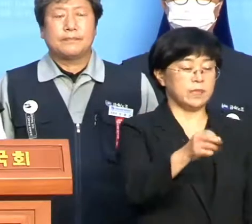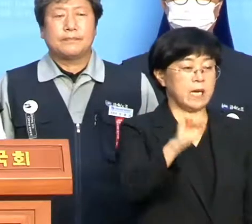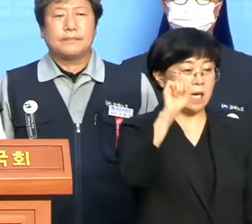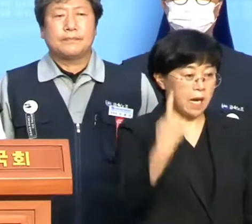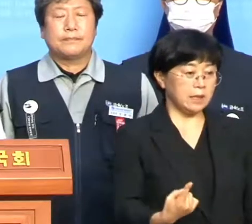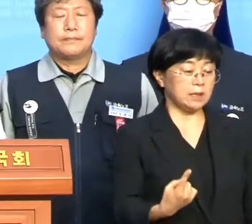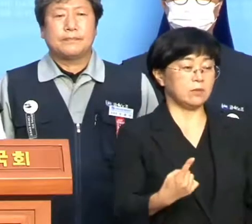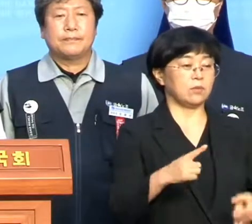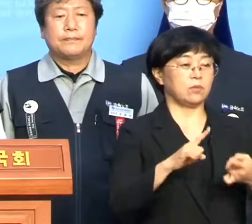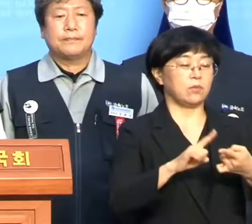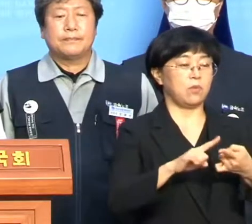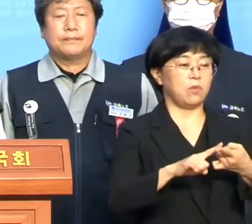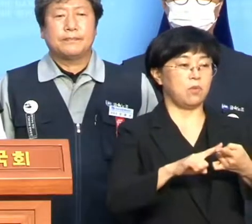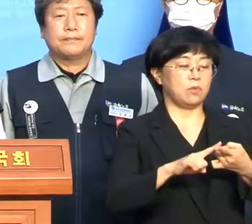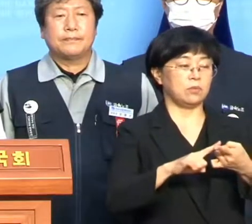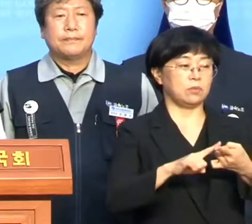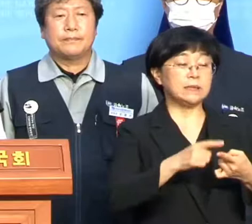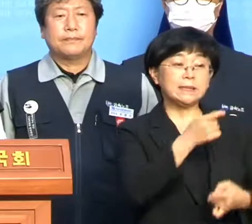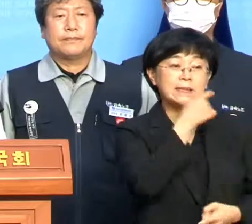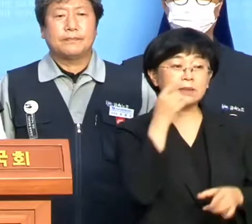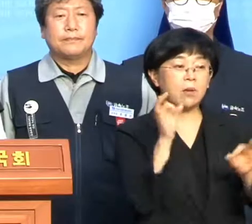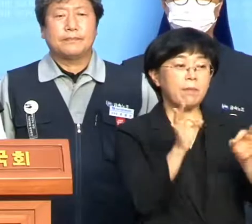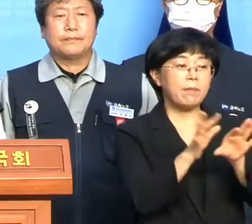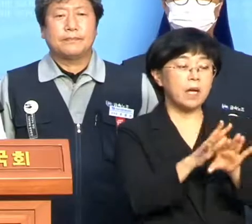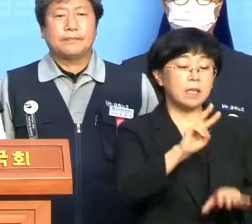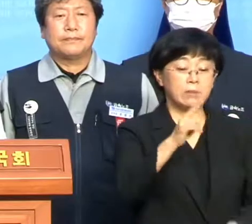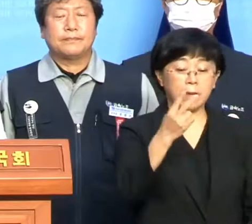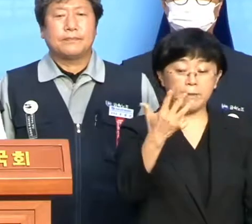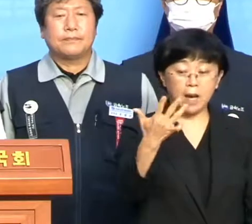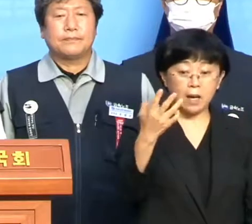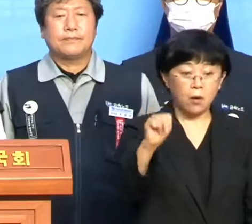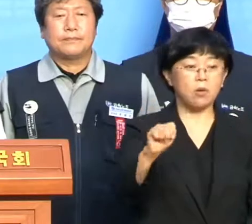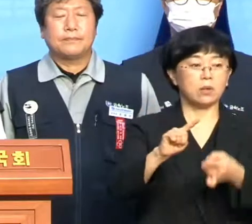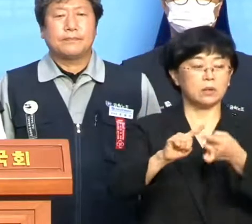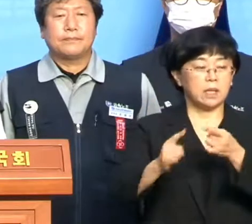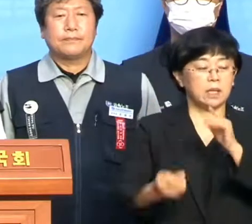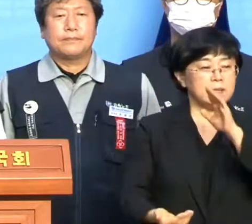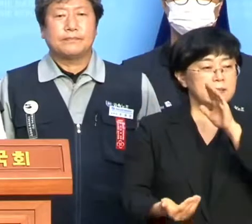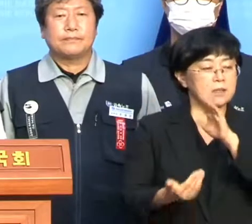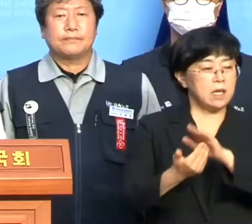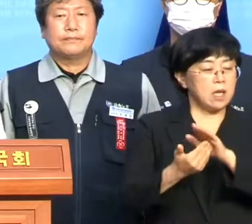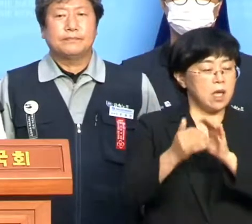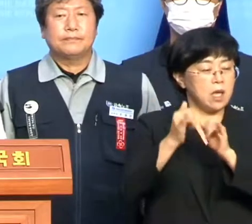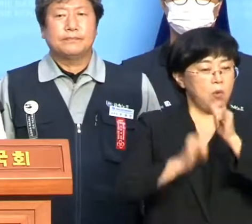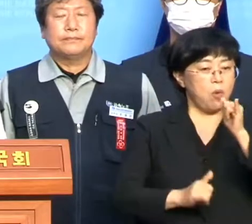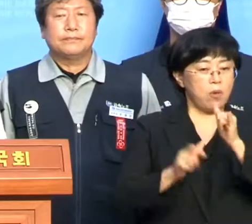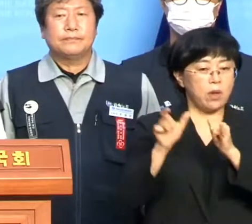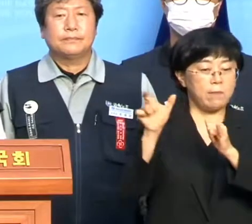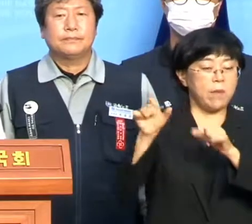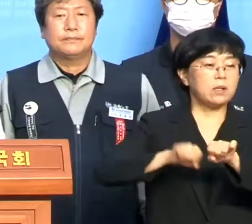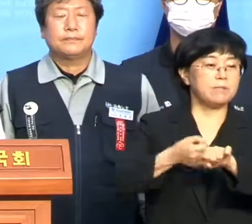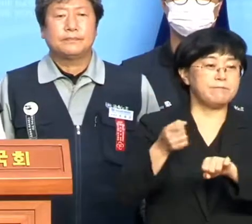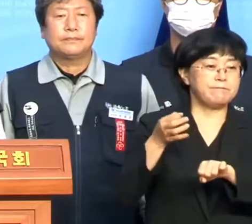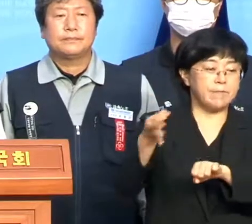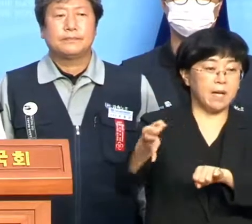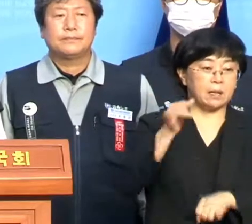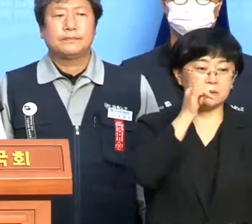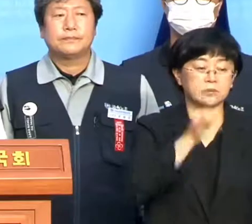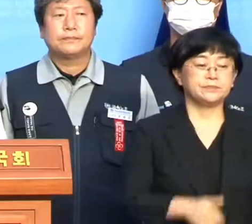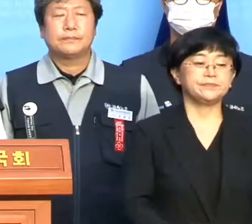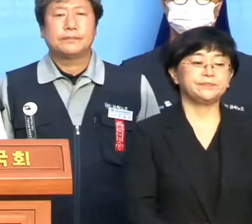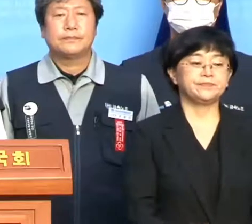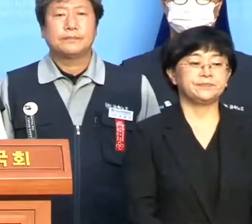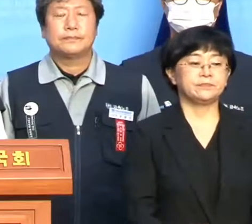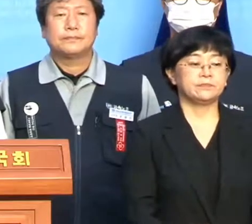좀 증거인멸 5 이 108억 원 이라는 역대 최고의 과징금을 부과 받았습니다